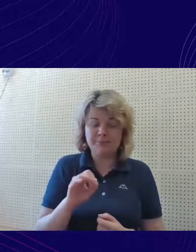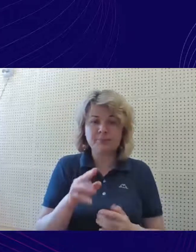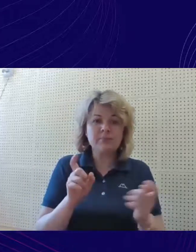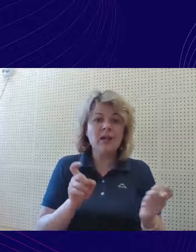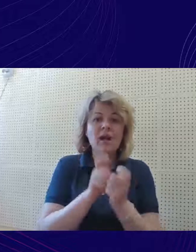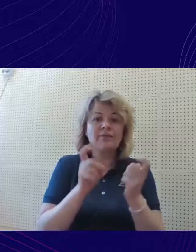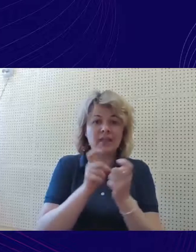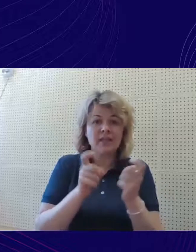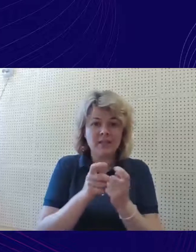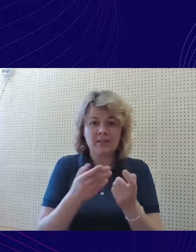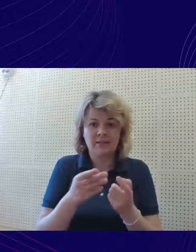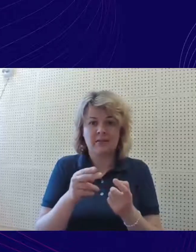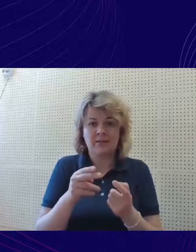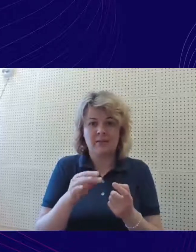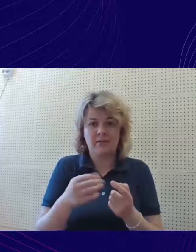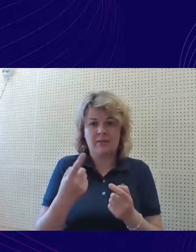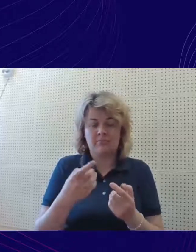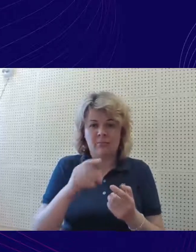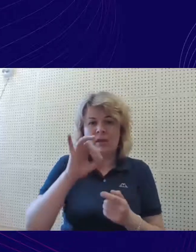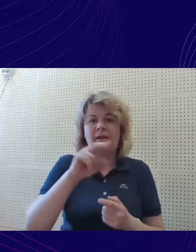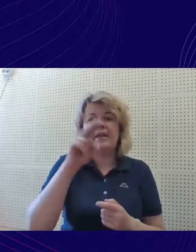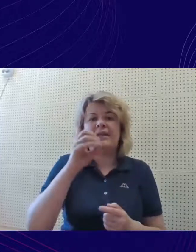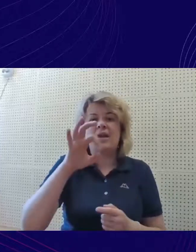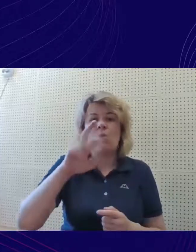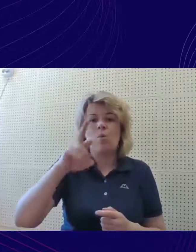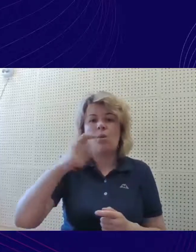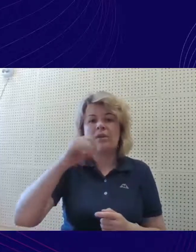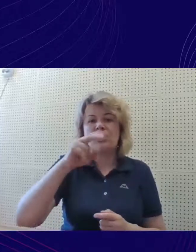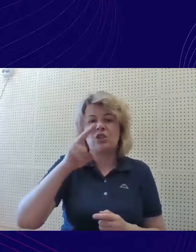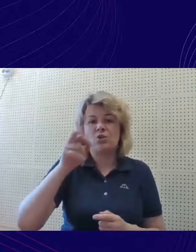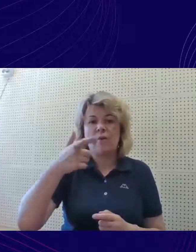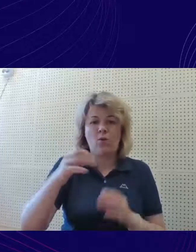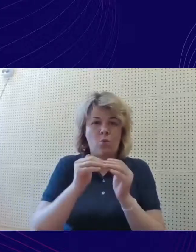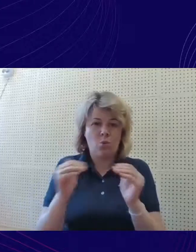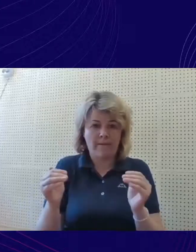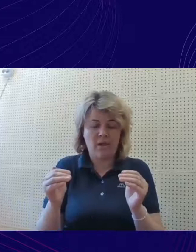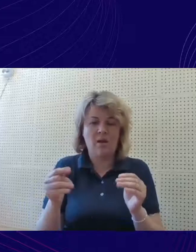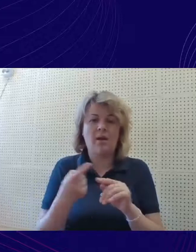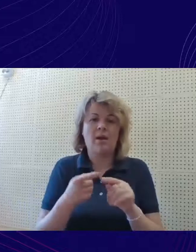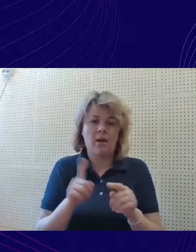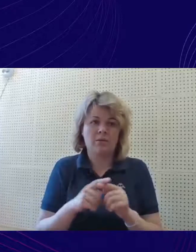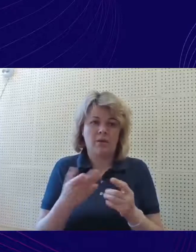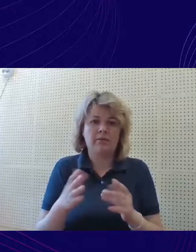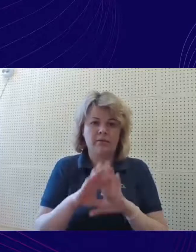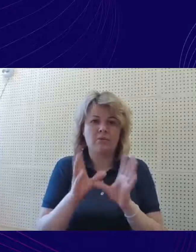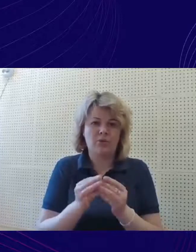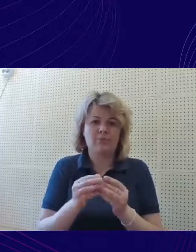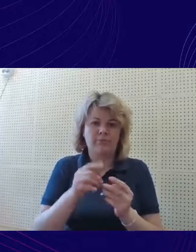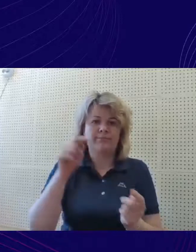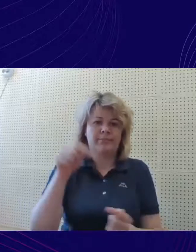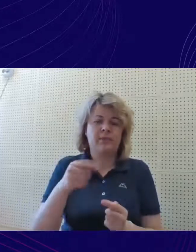конфликты идеологического уровня – это как бы свойство